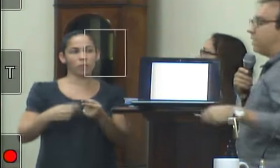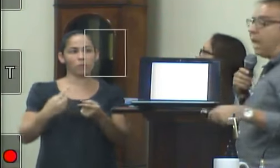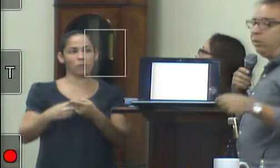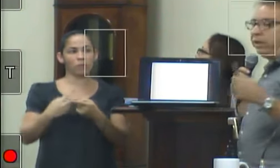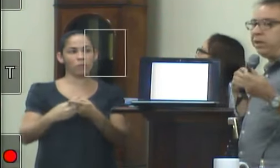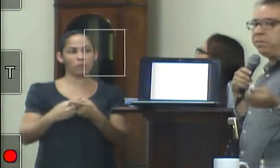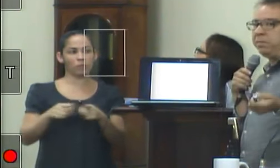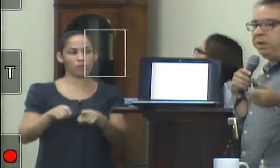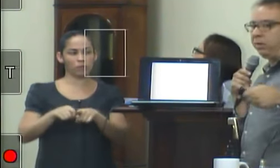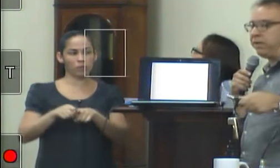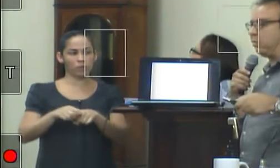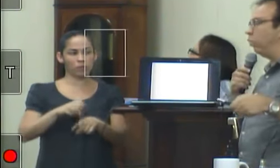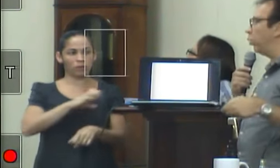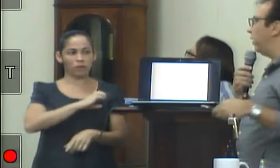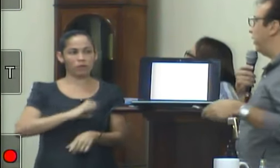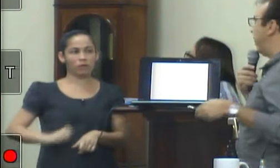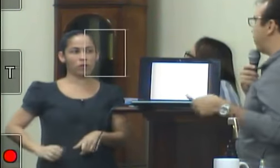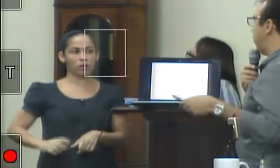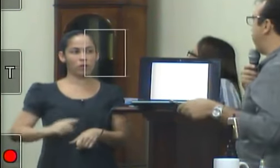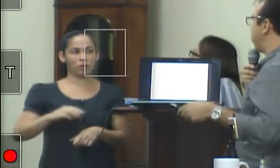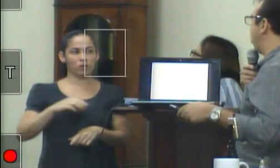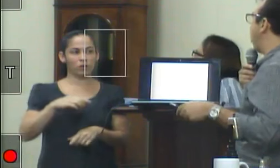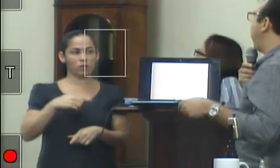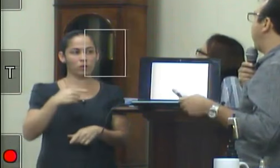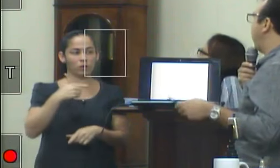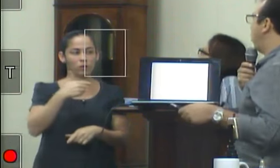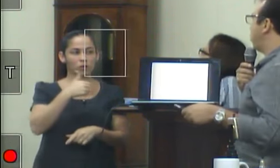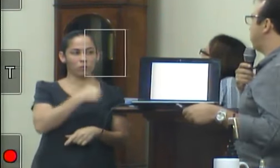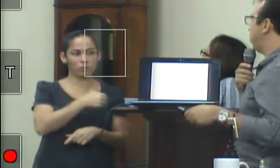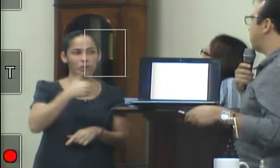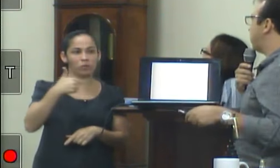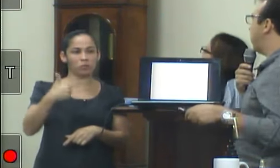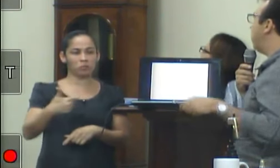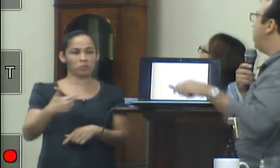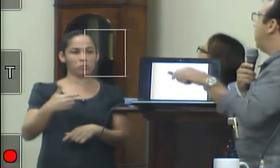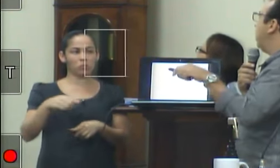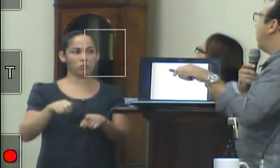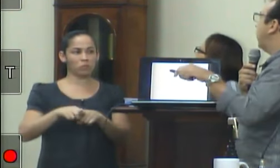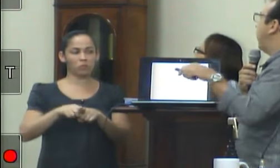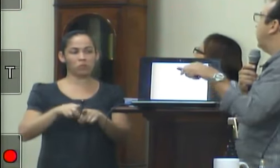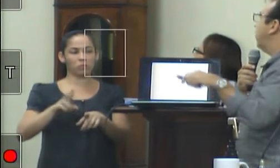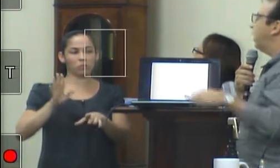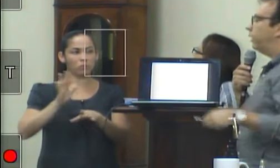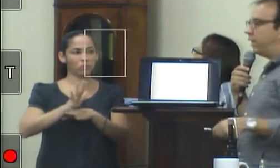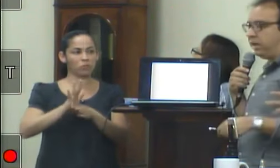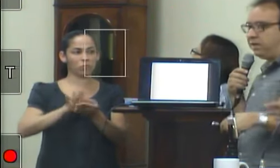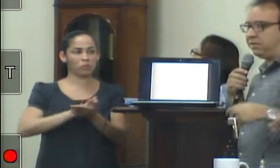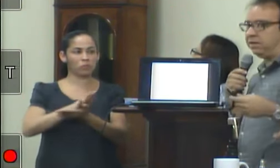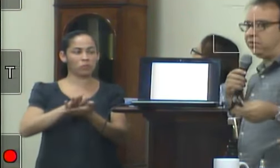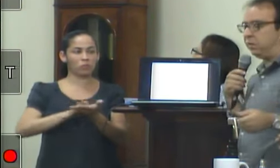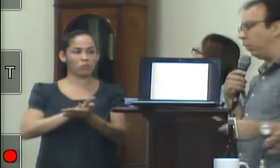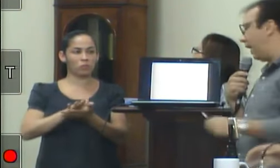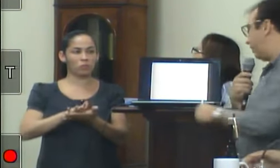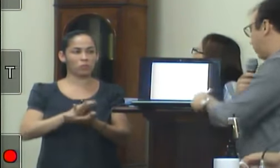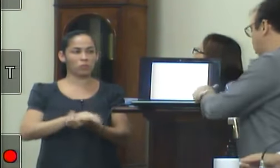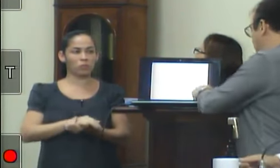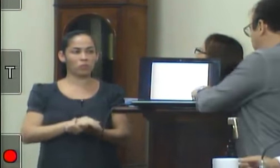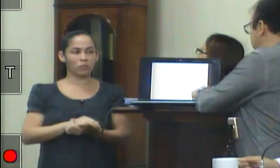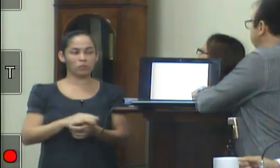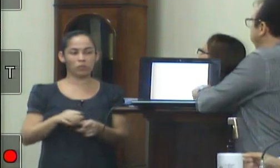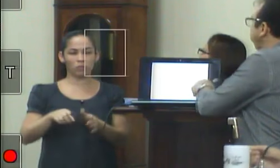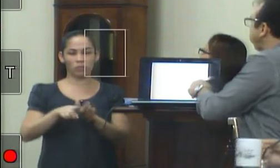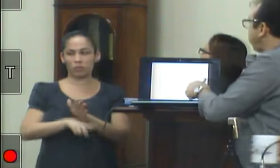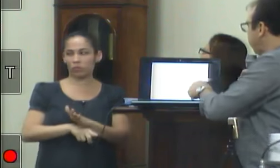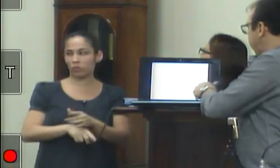que o Estado, nem no primeiro nem segundo quadrimestre, repassou recursos para o custeio e a queda, né, de receitas vinculadas ao